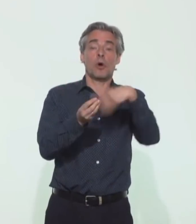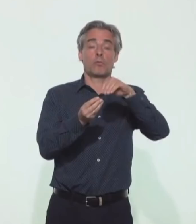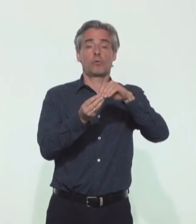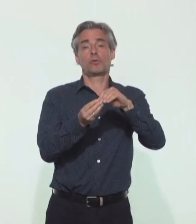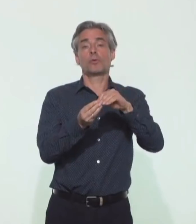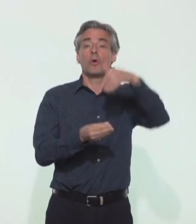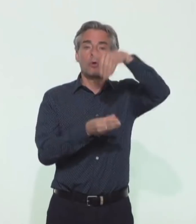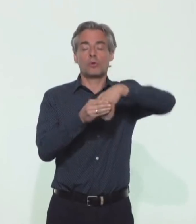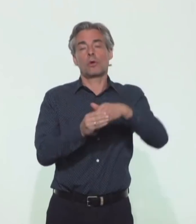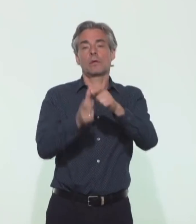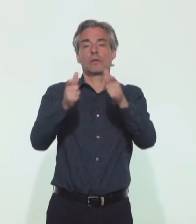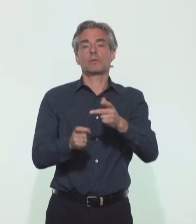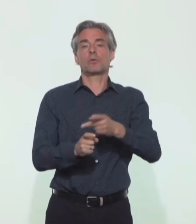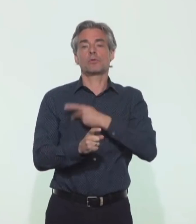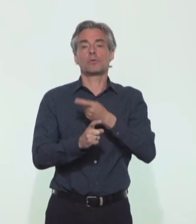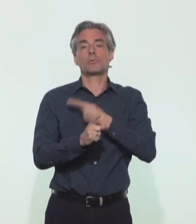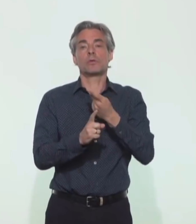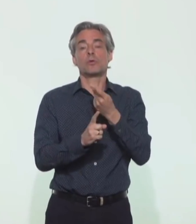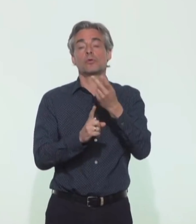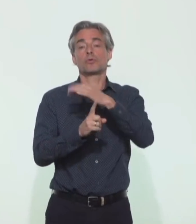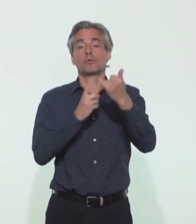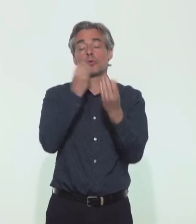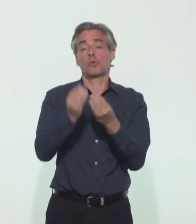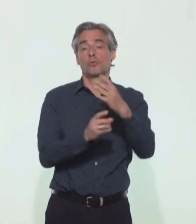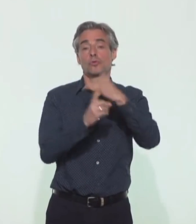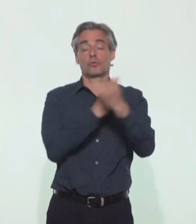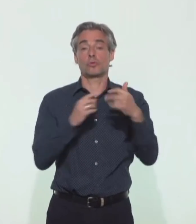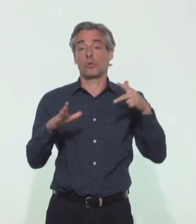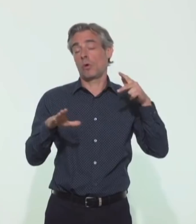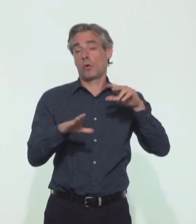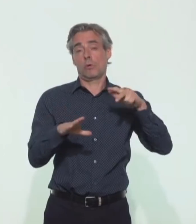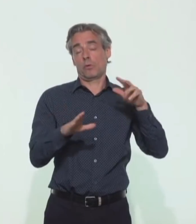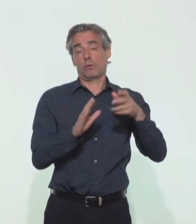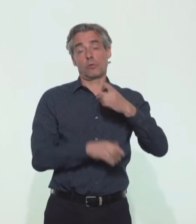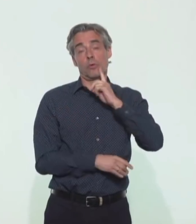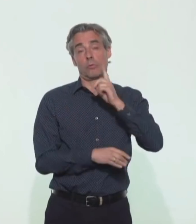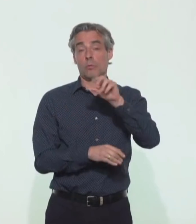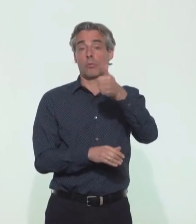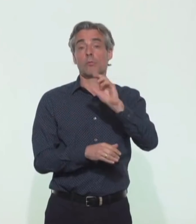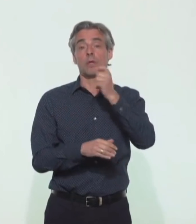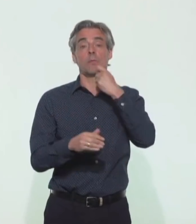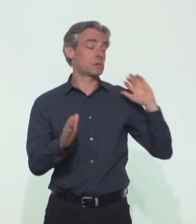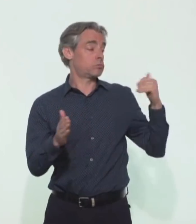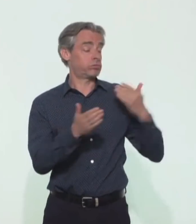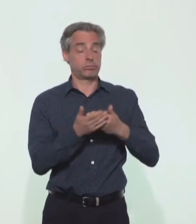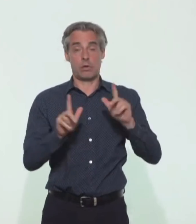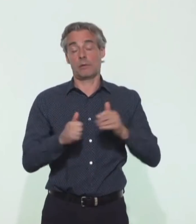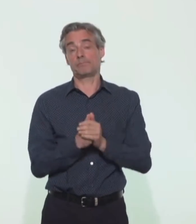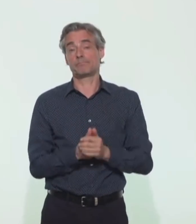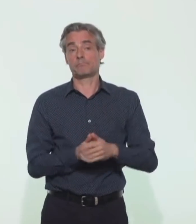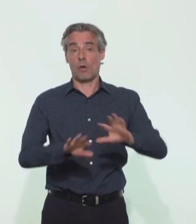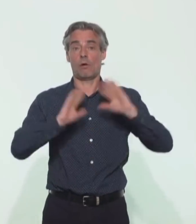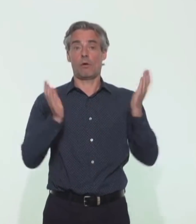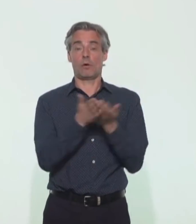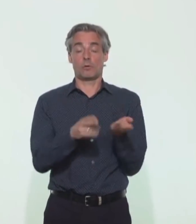en établissements sociaux et médico-sociaux depuis le début de l'épidémie, donc depuis le 1er mars. L'essentiel